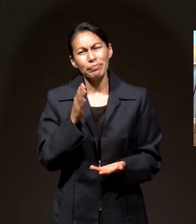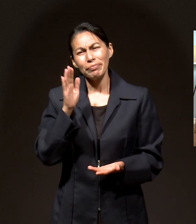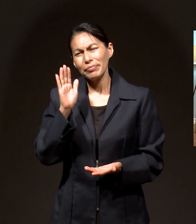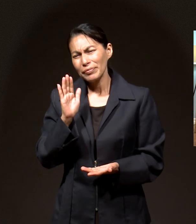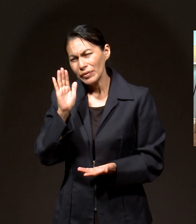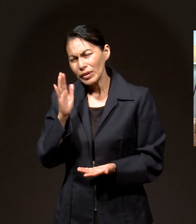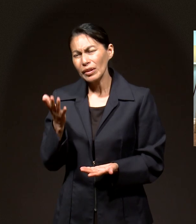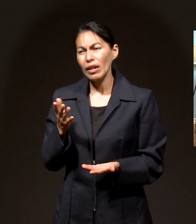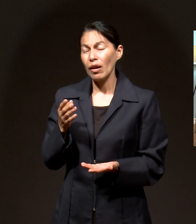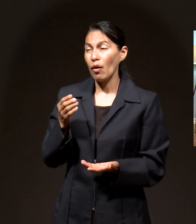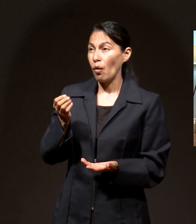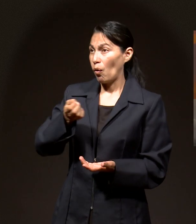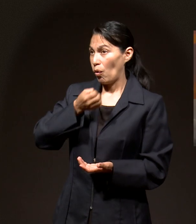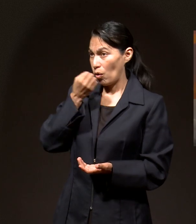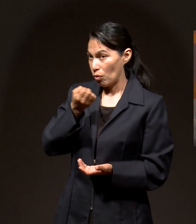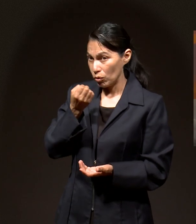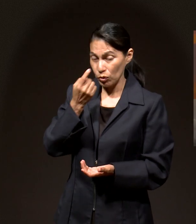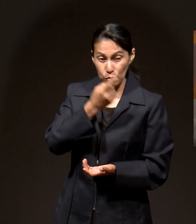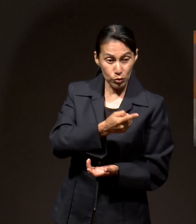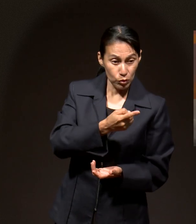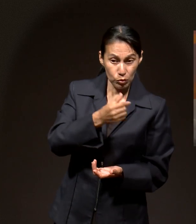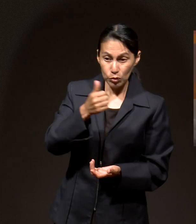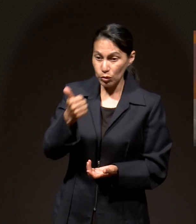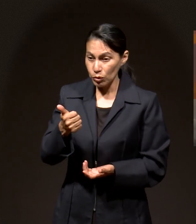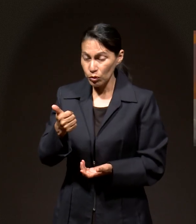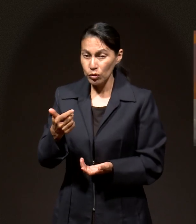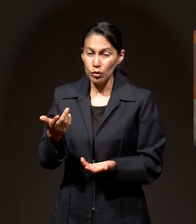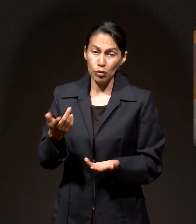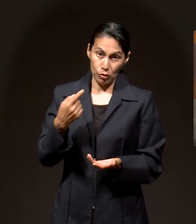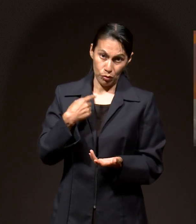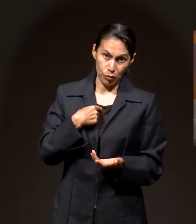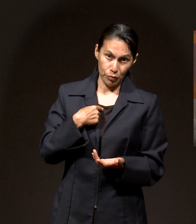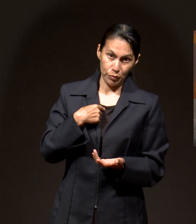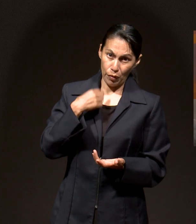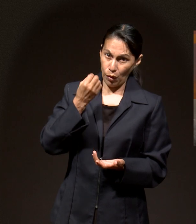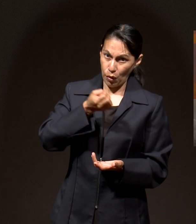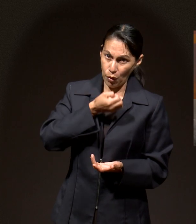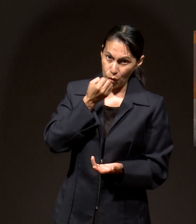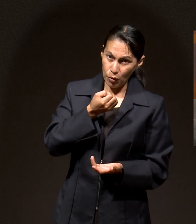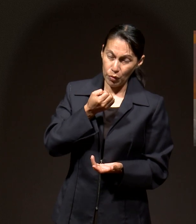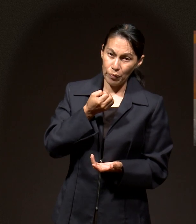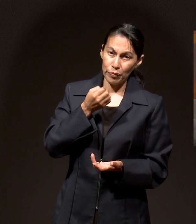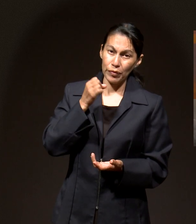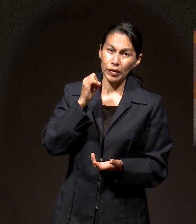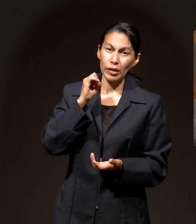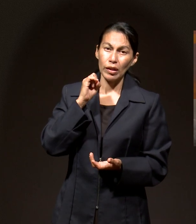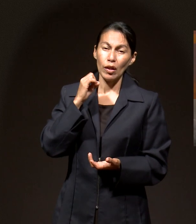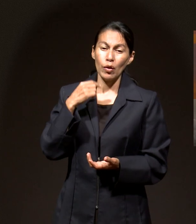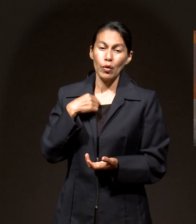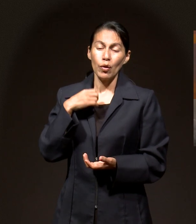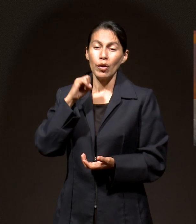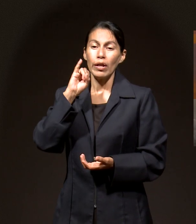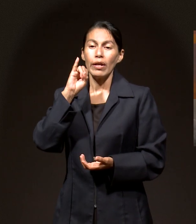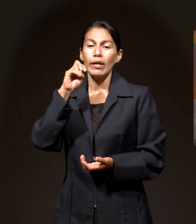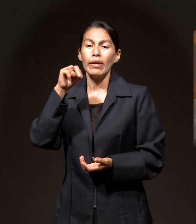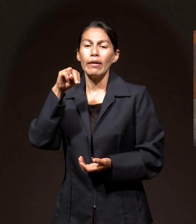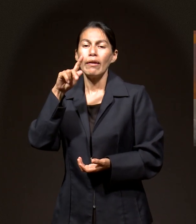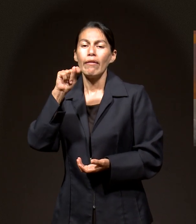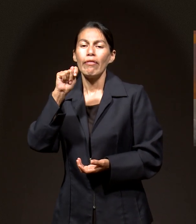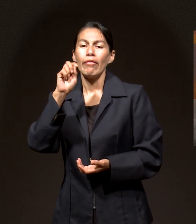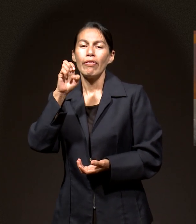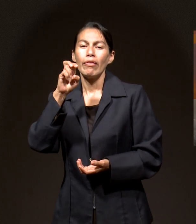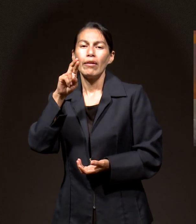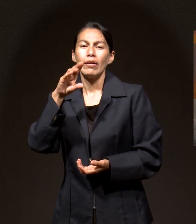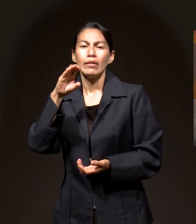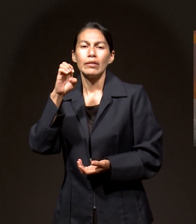que también tiene mucho que ver cuando oramos los unos por los otros. ¿Verdad? Cuando hablamos de la oración